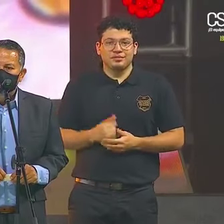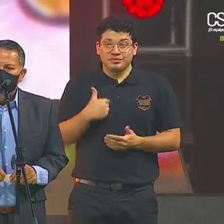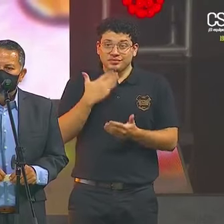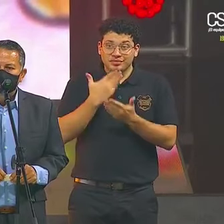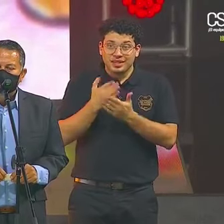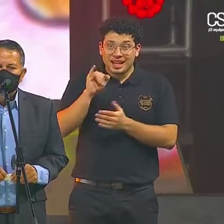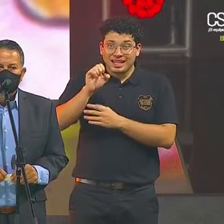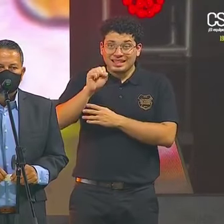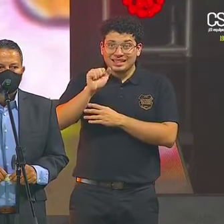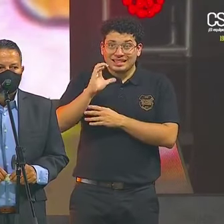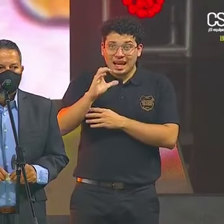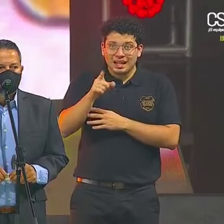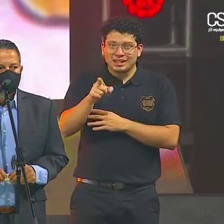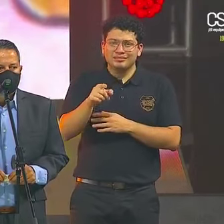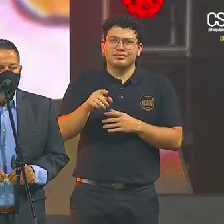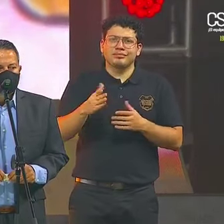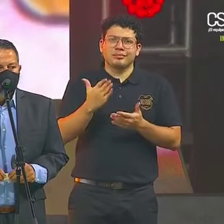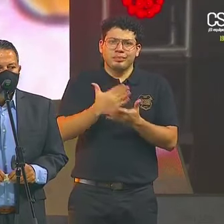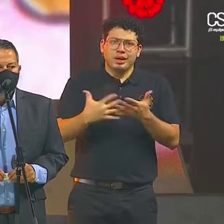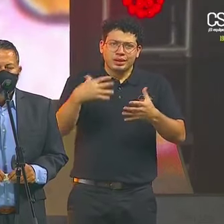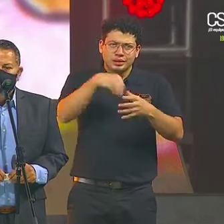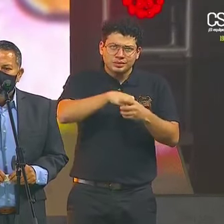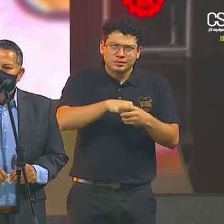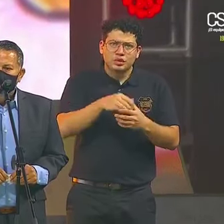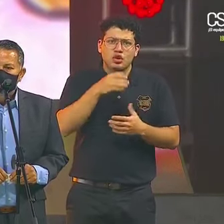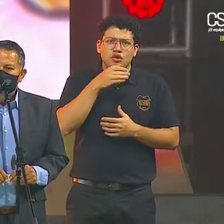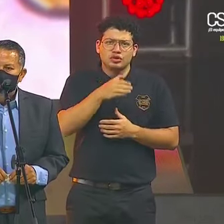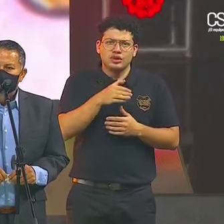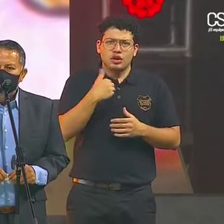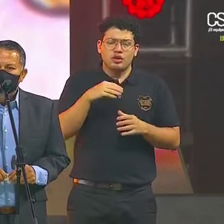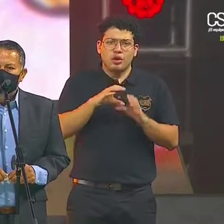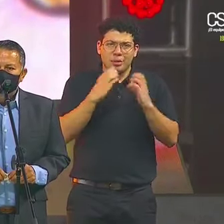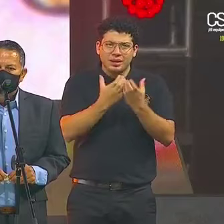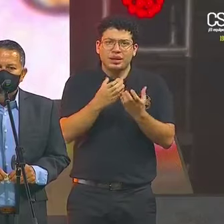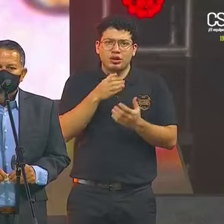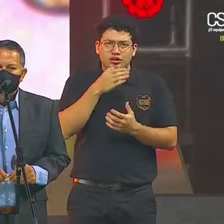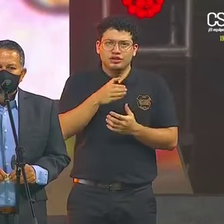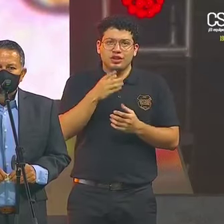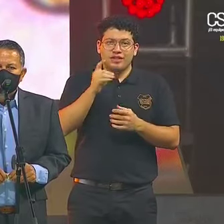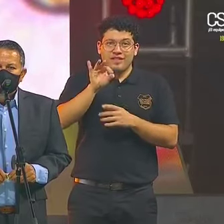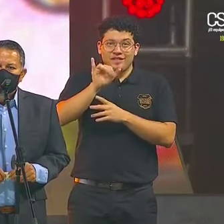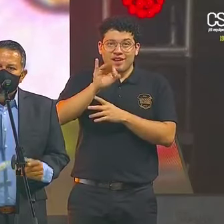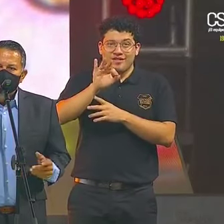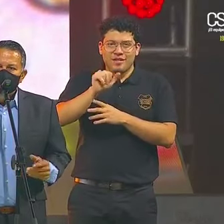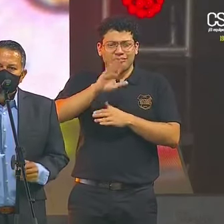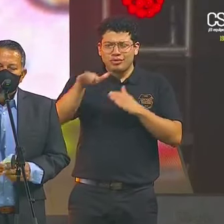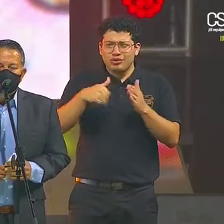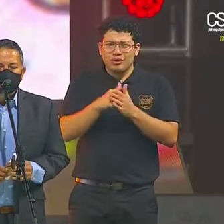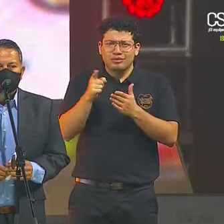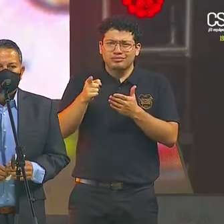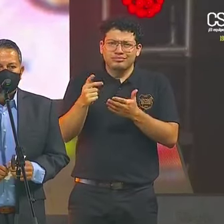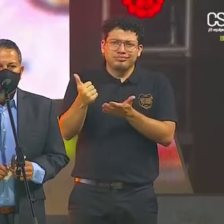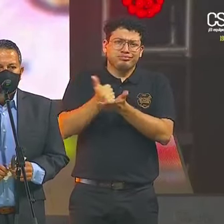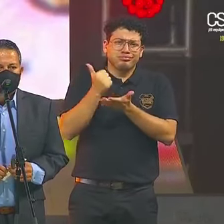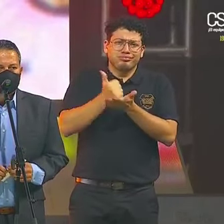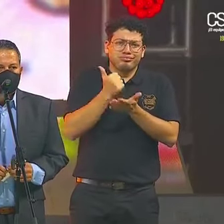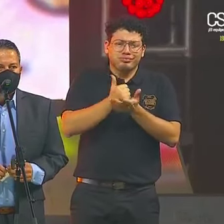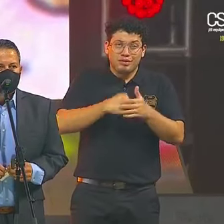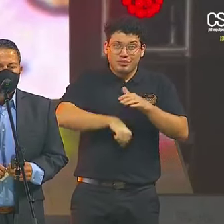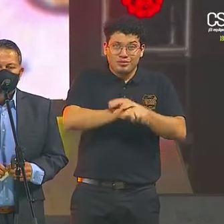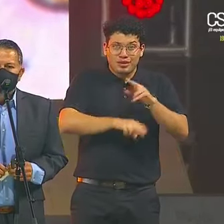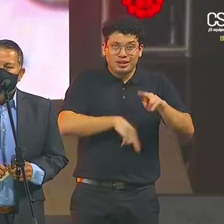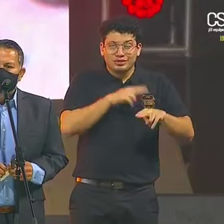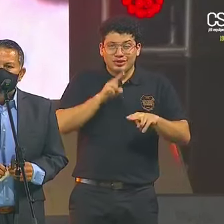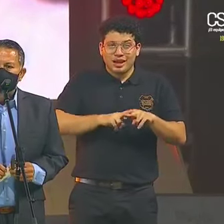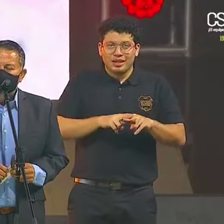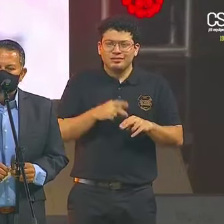de Comité Ejecutivo de la FIFA y todo el aporte que dio al fútbol nacional. Hoy es un día de fiesta para